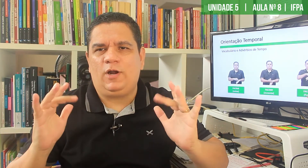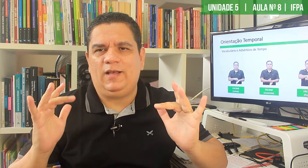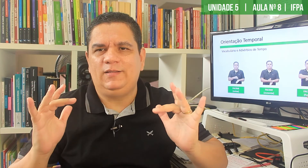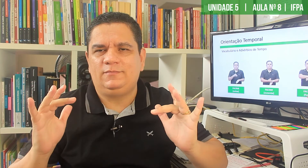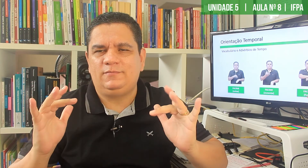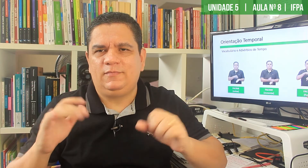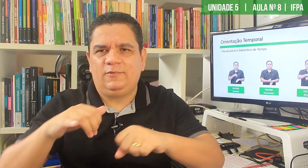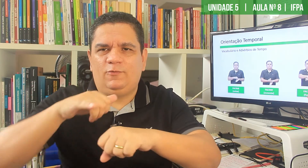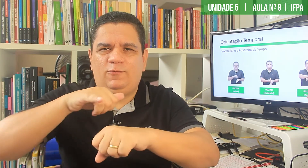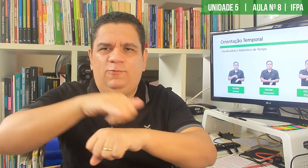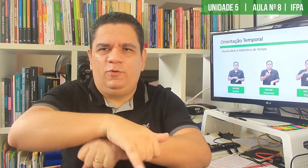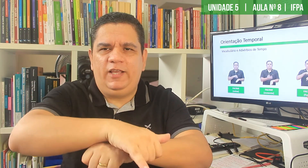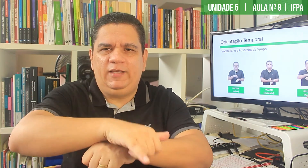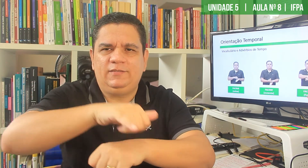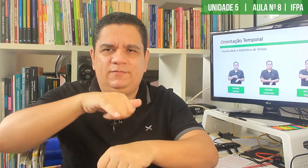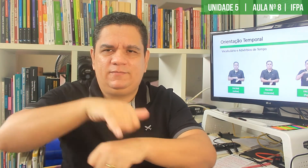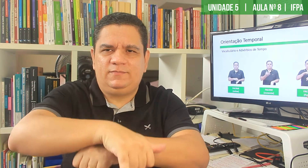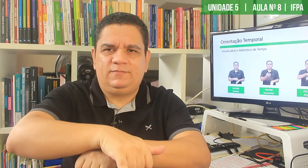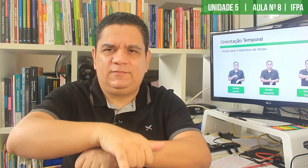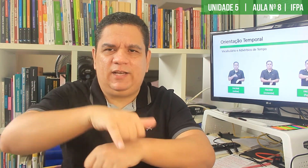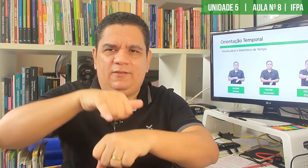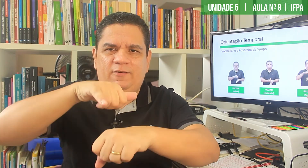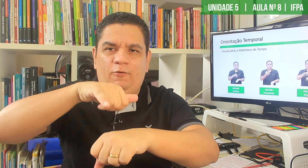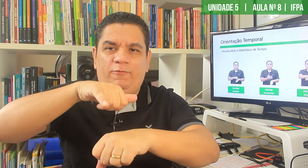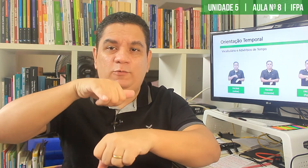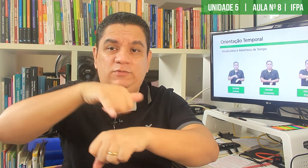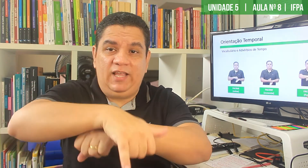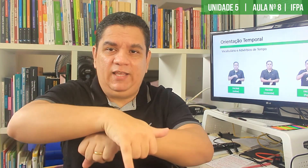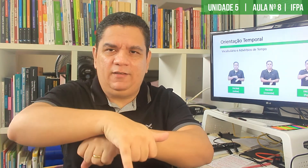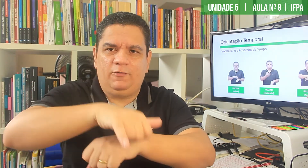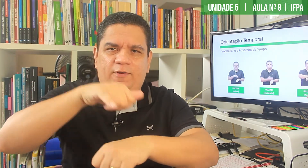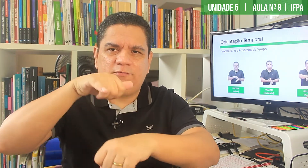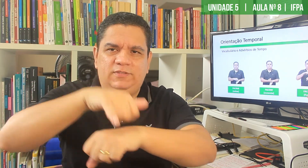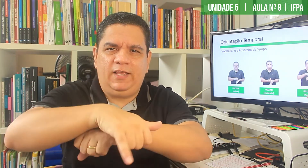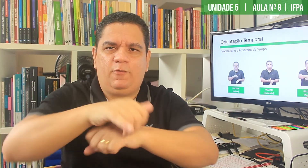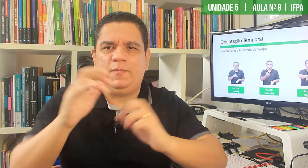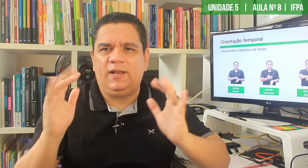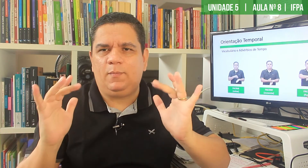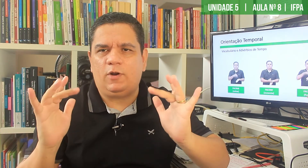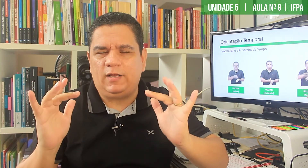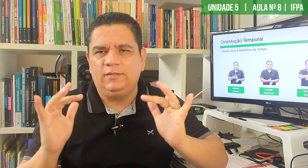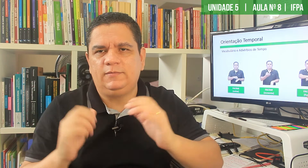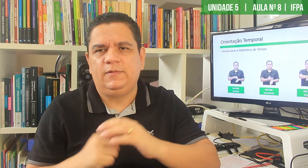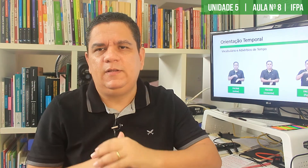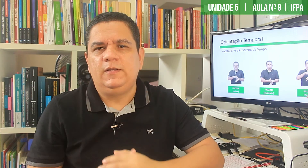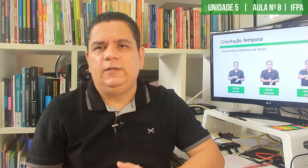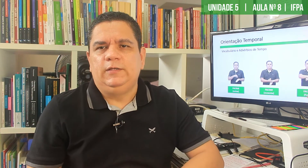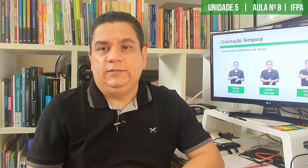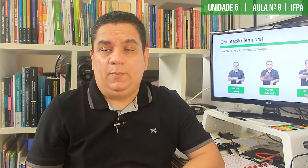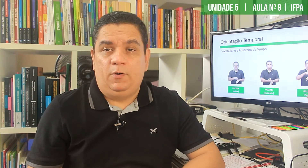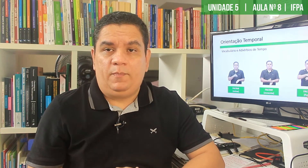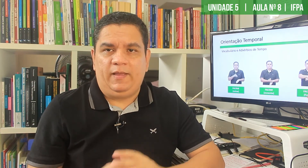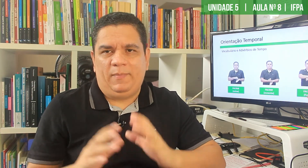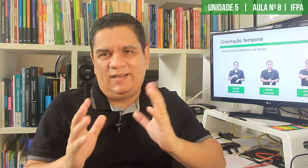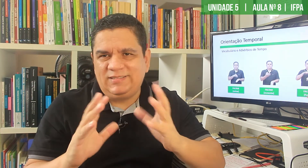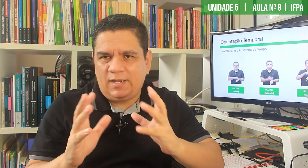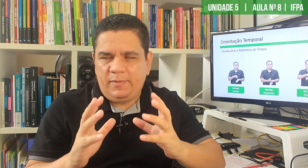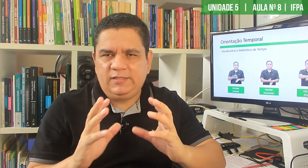namorada, furei, tá? Eu faltei com a minha namorada, tá bom? Basicamente essas